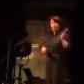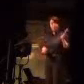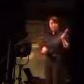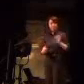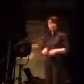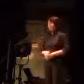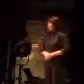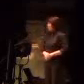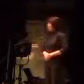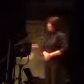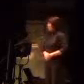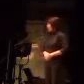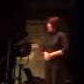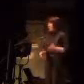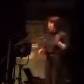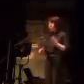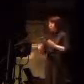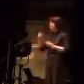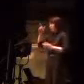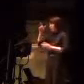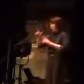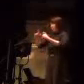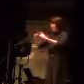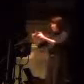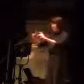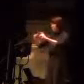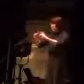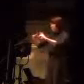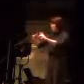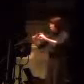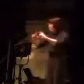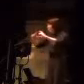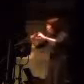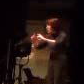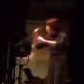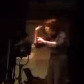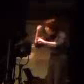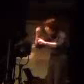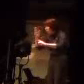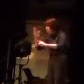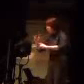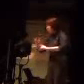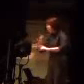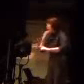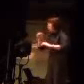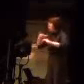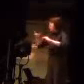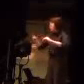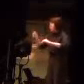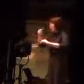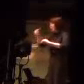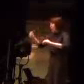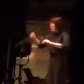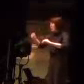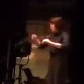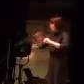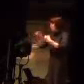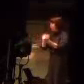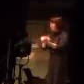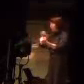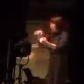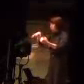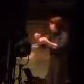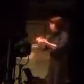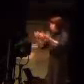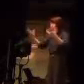。ただしこの黄色い四角の大きさだと思ってください。では福島の第一原子力発電所からど